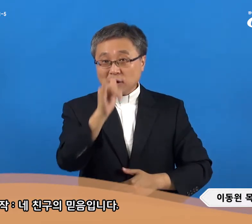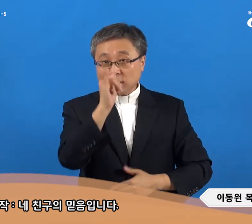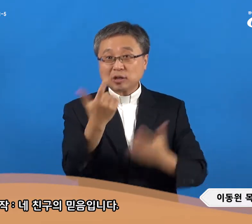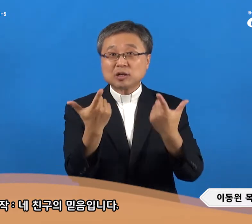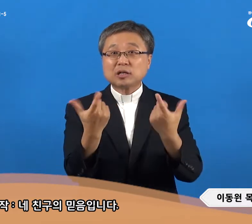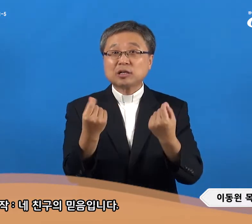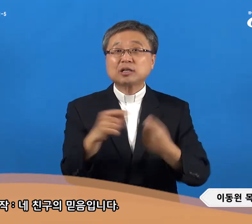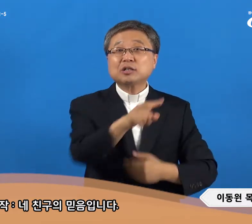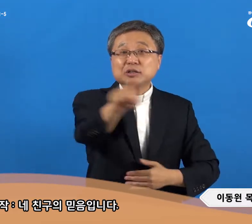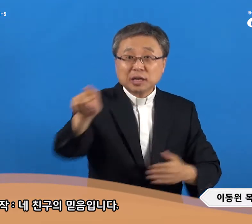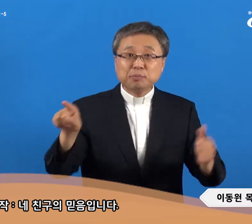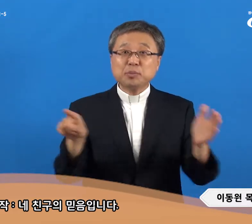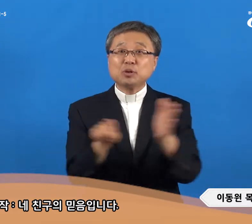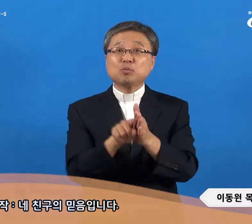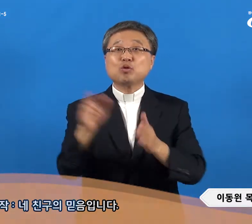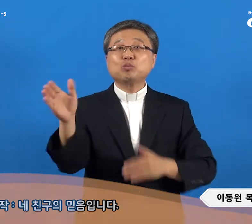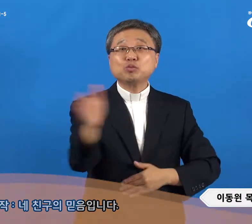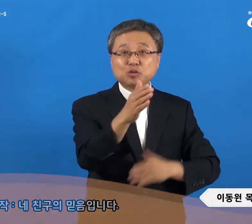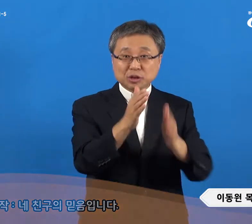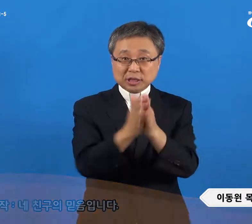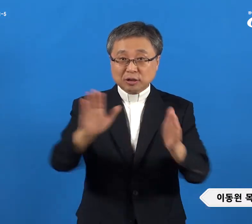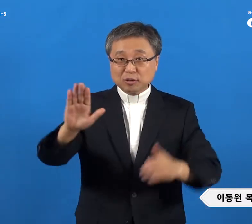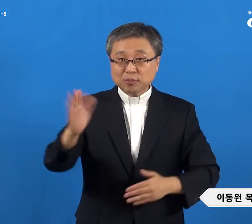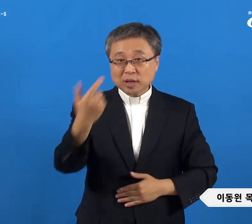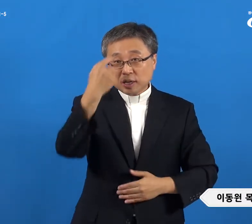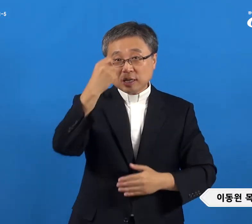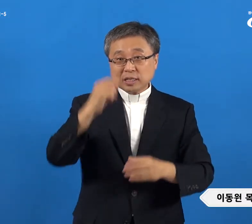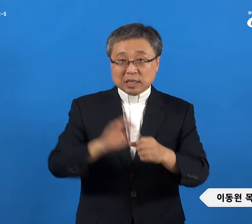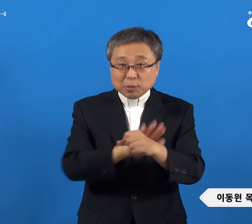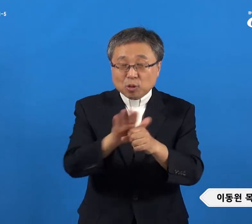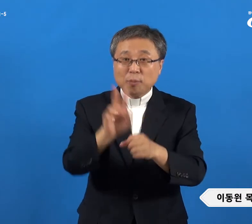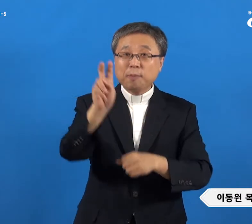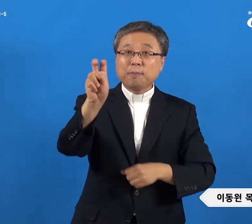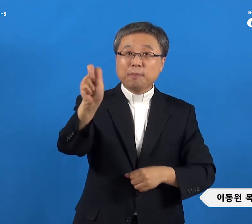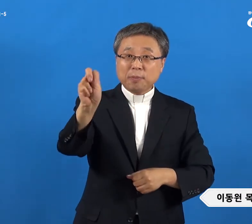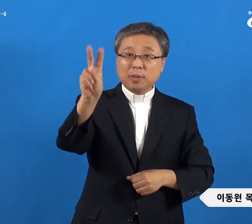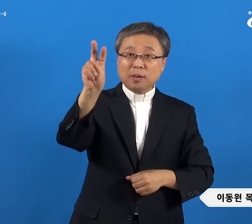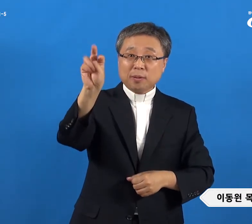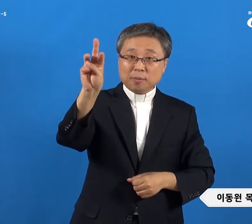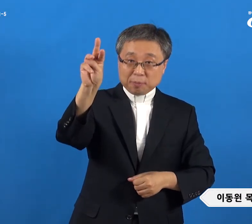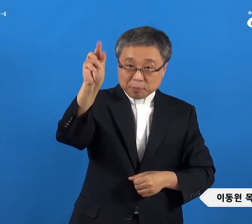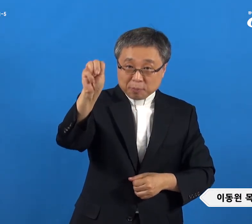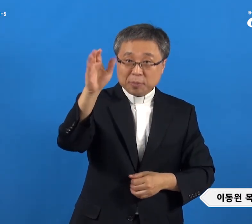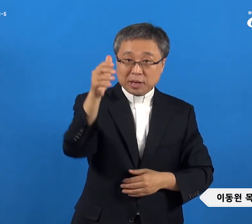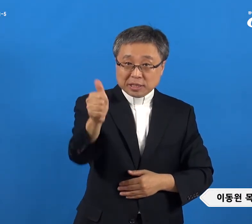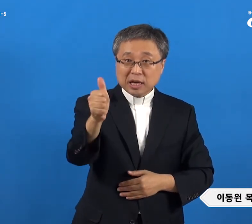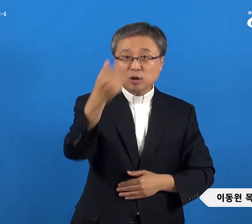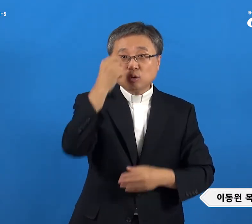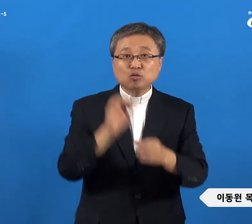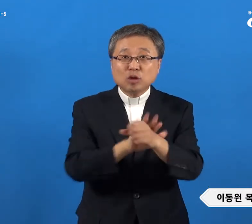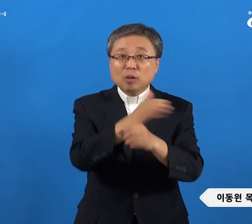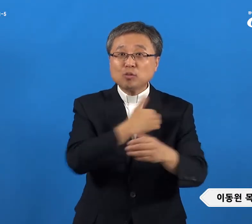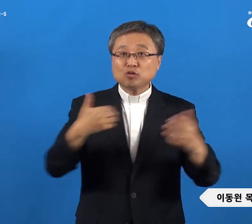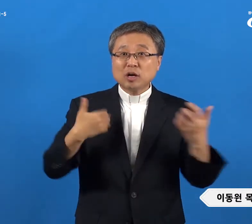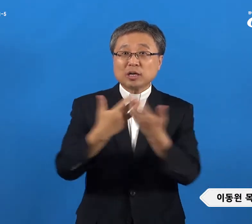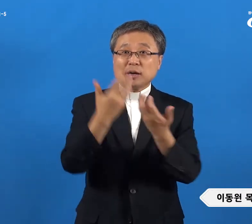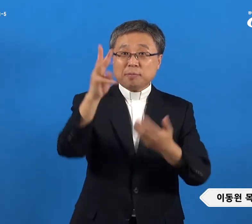믿음에서부터 시작된 것입니다. 자비로운 메시아, 긍휼에 풍성하신 메시아, 그분 앞에만 데리고